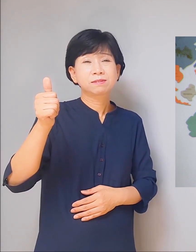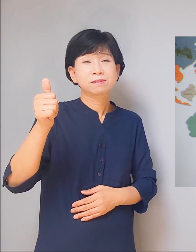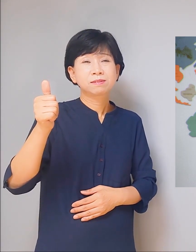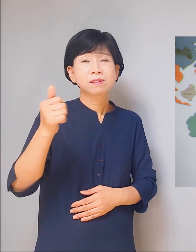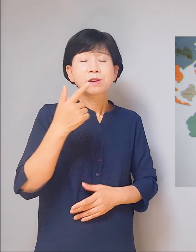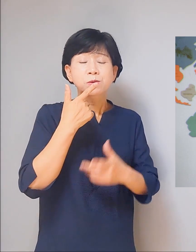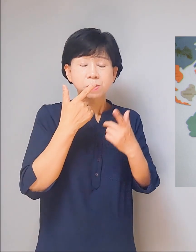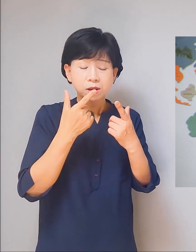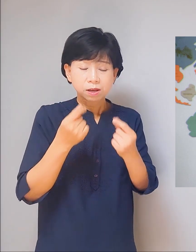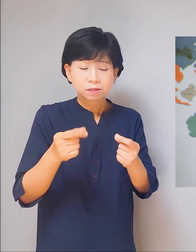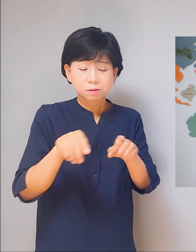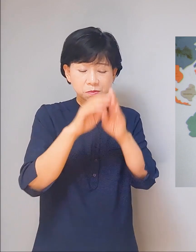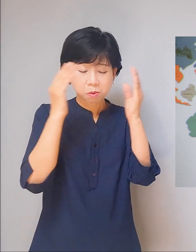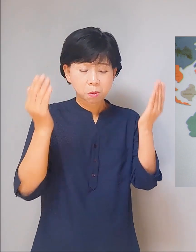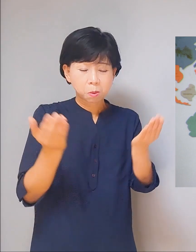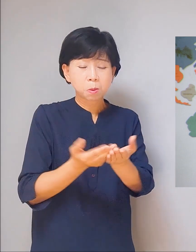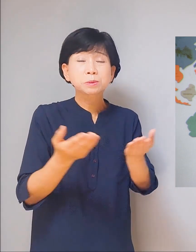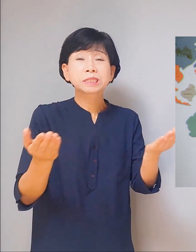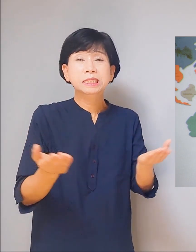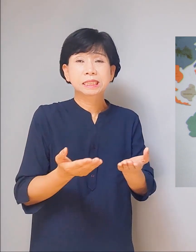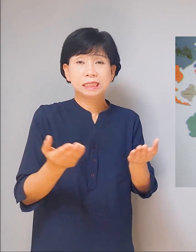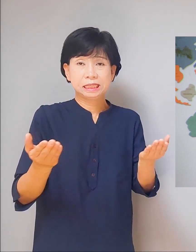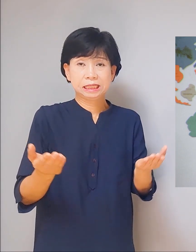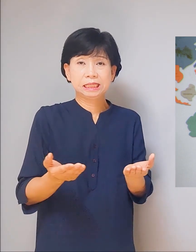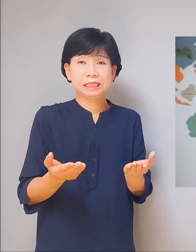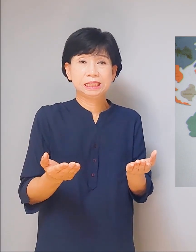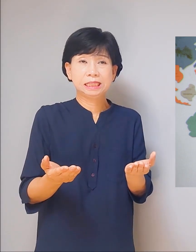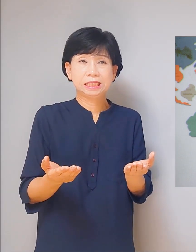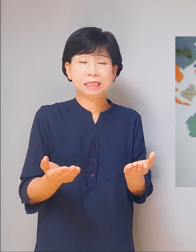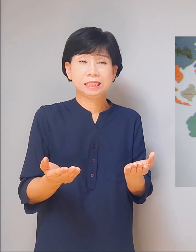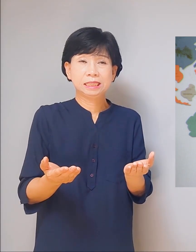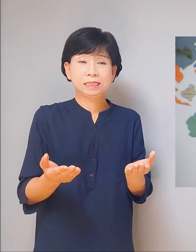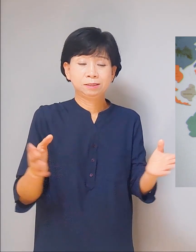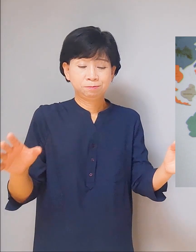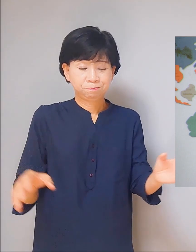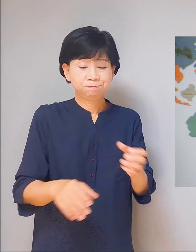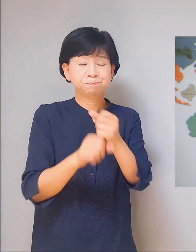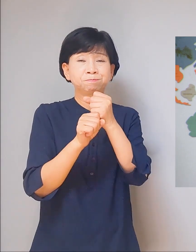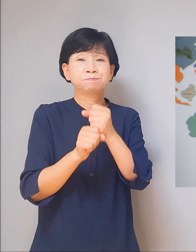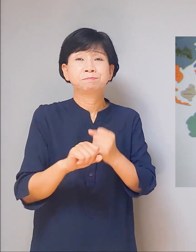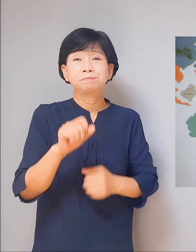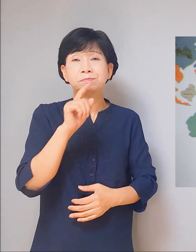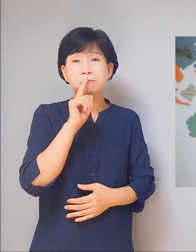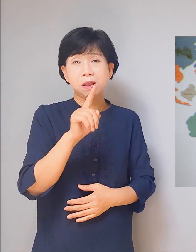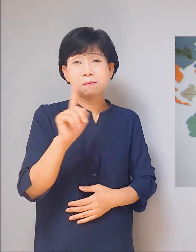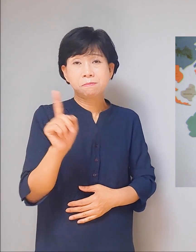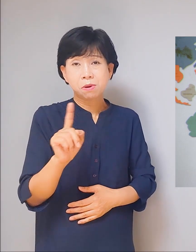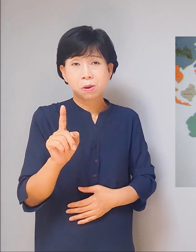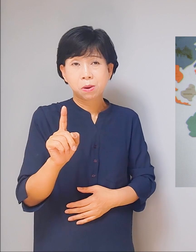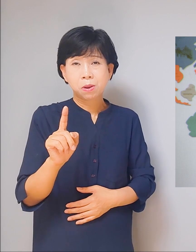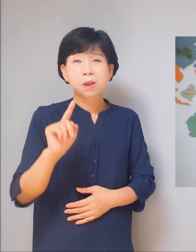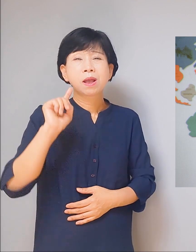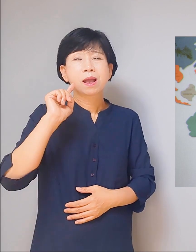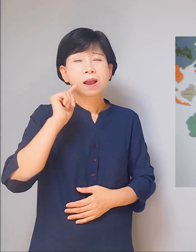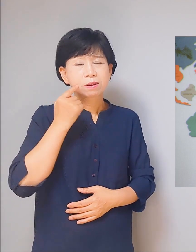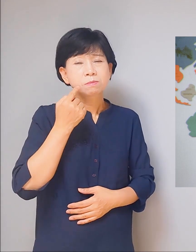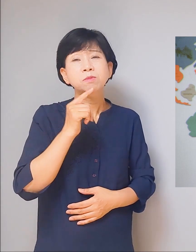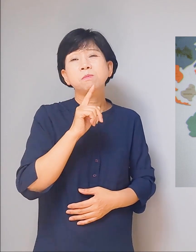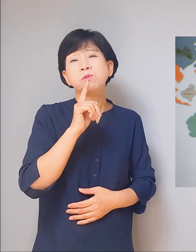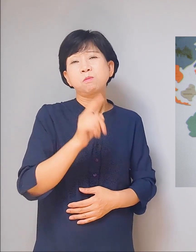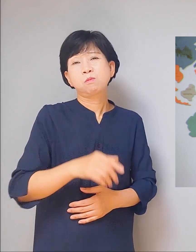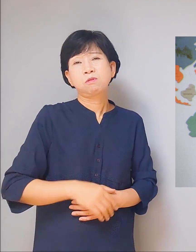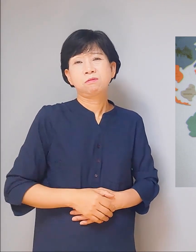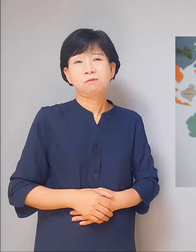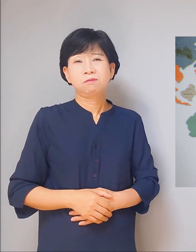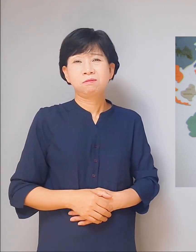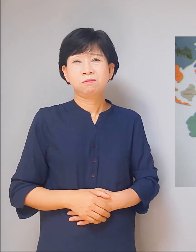이런 모든 것들을 다 한마디로 말합니다. 어떻다고요? 아름답다.